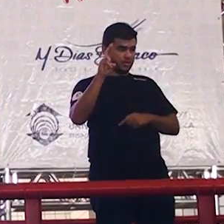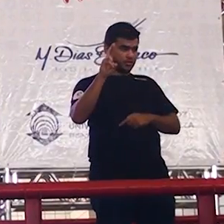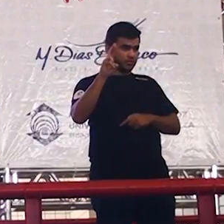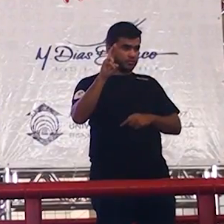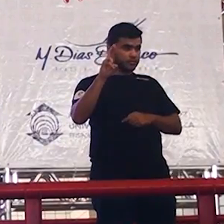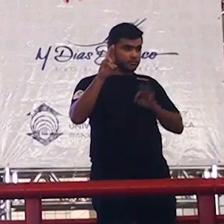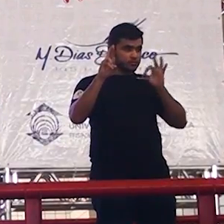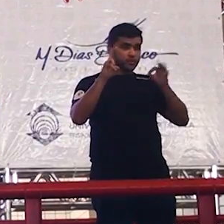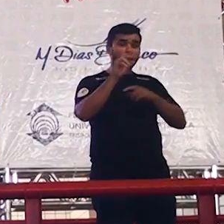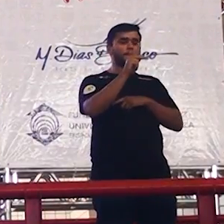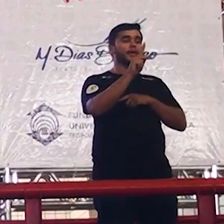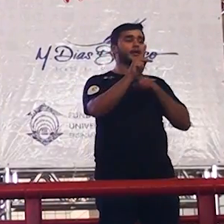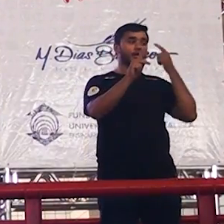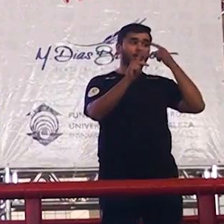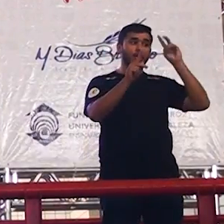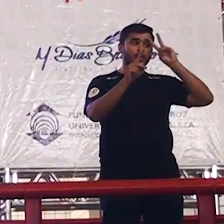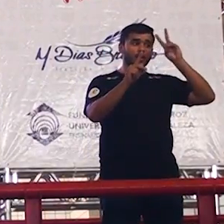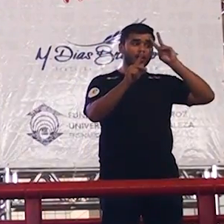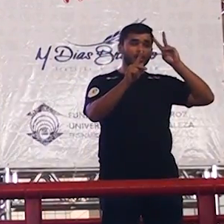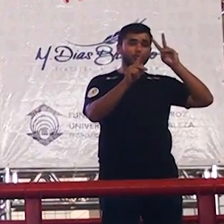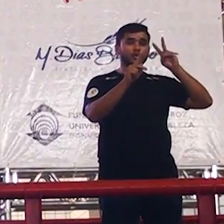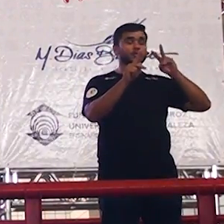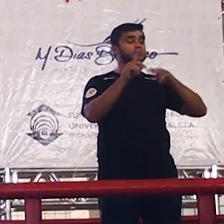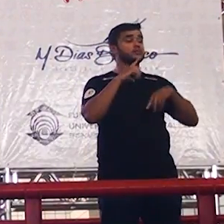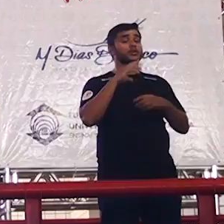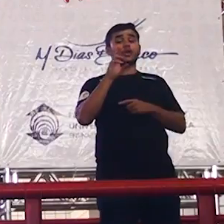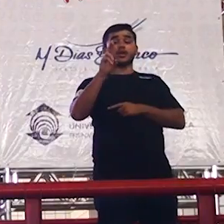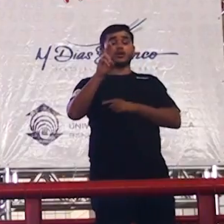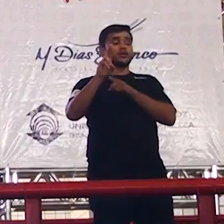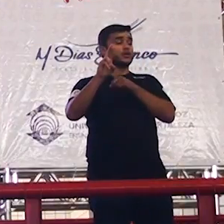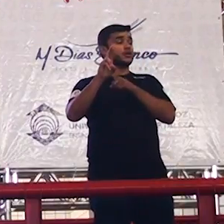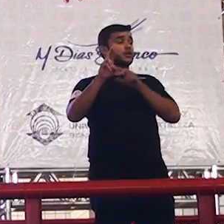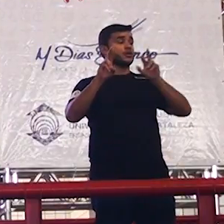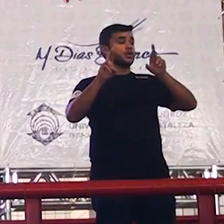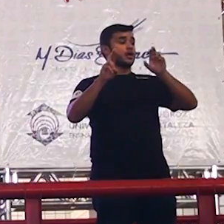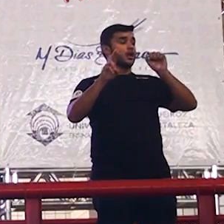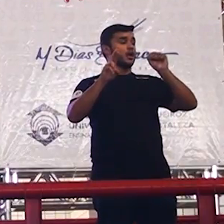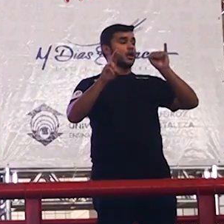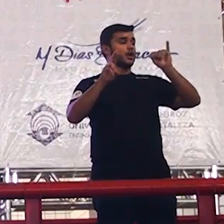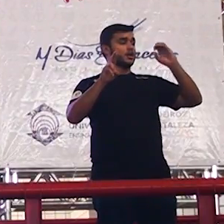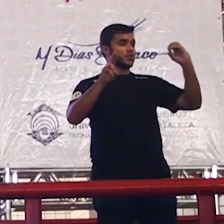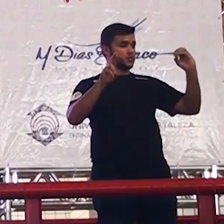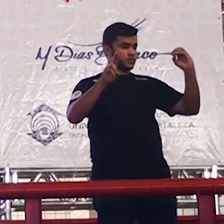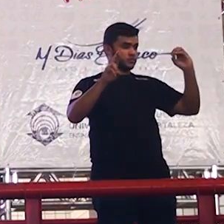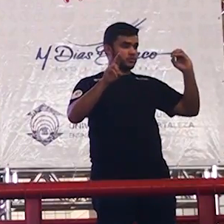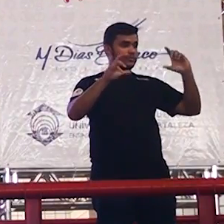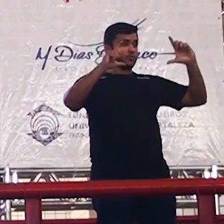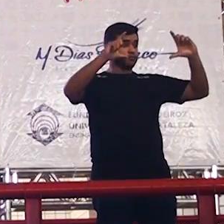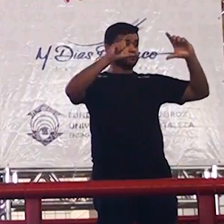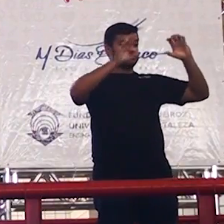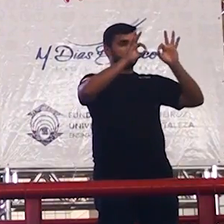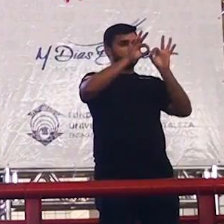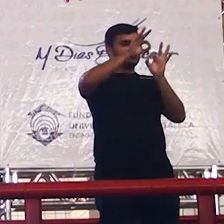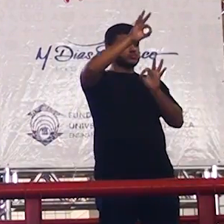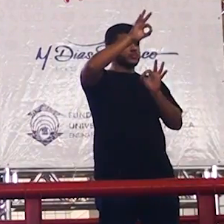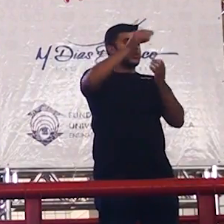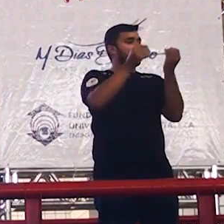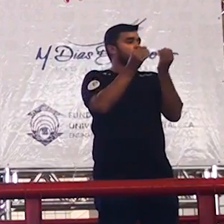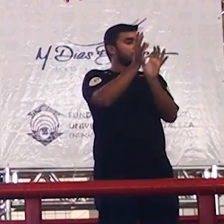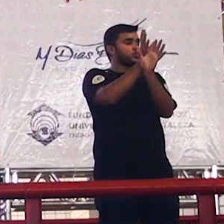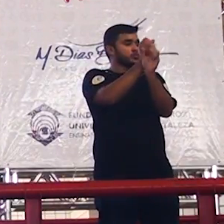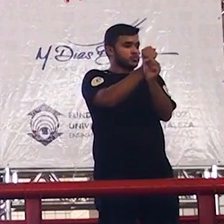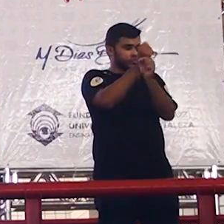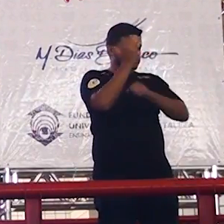semiperímetro. E quem é R? É o raio referente ao círculo, ou